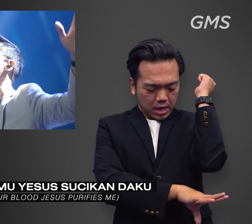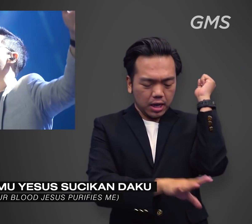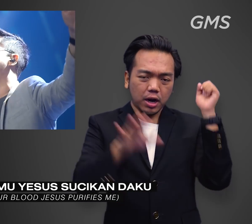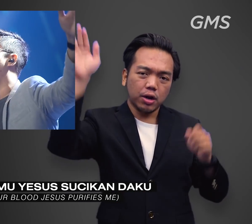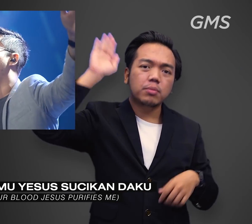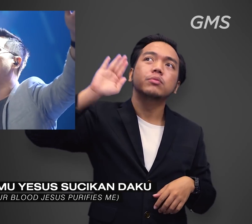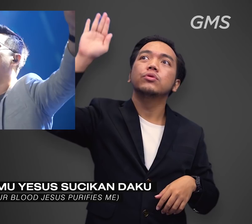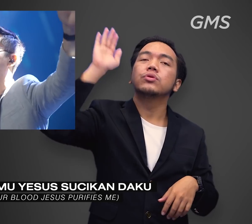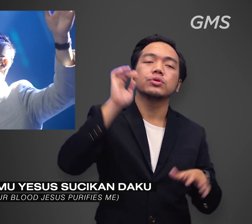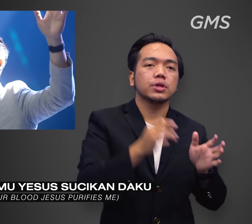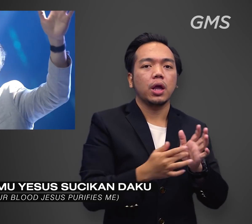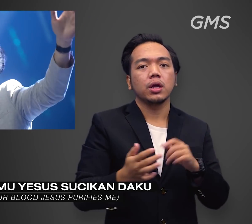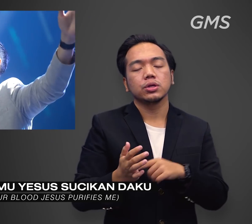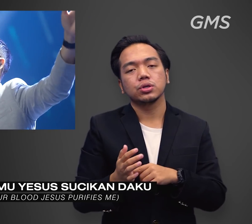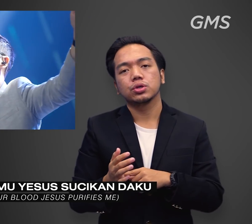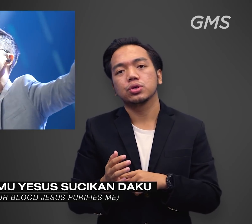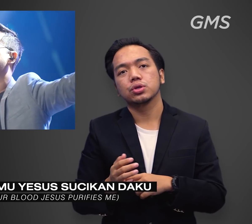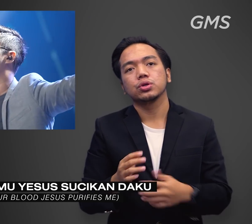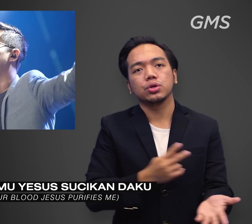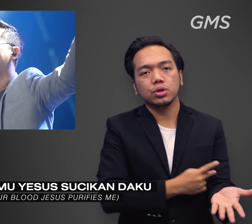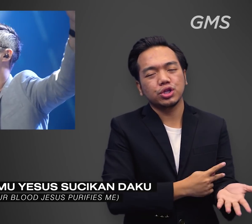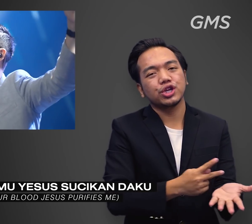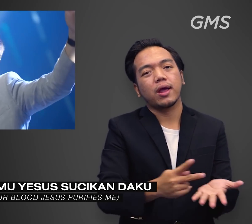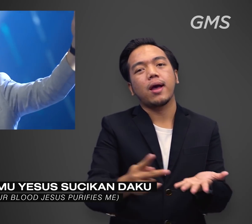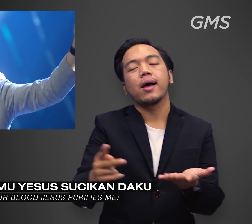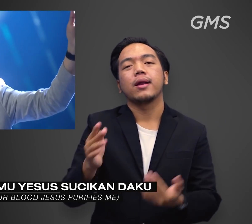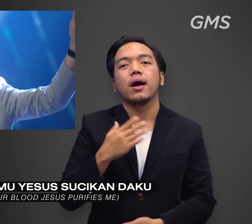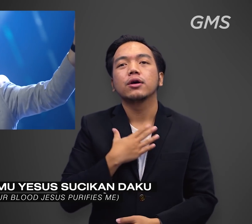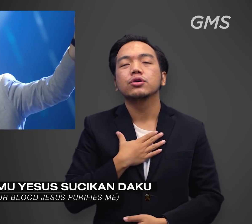Oh, darah-Mu Yesus